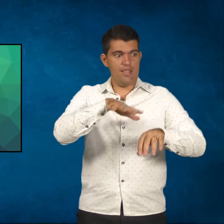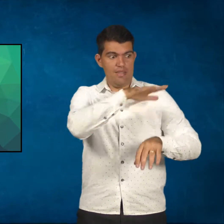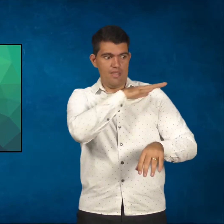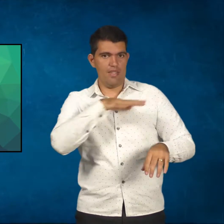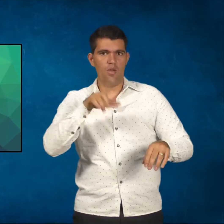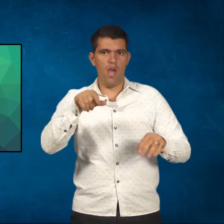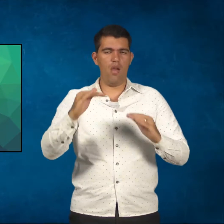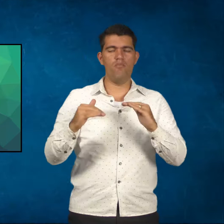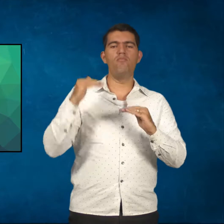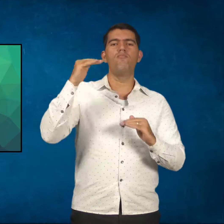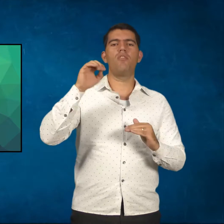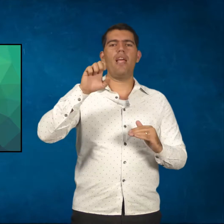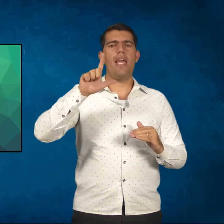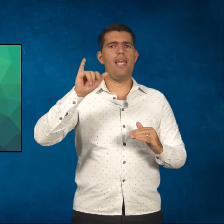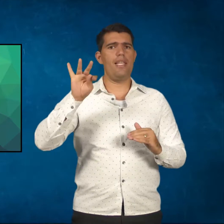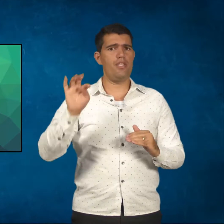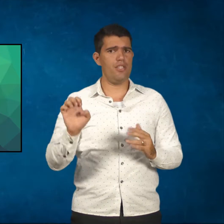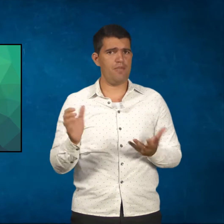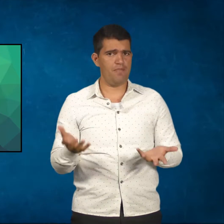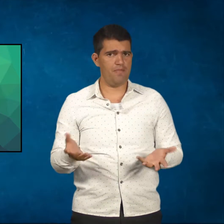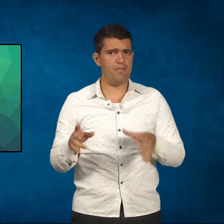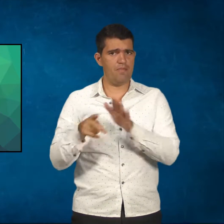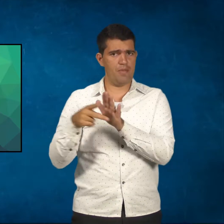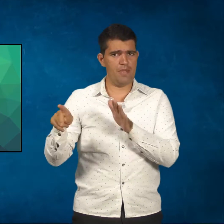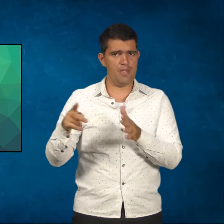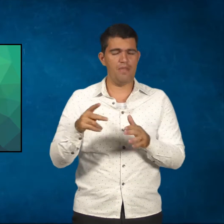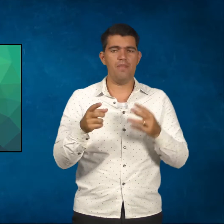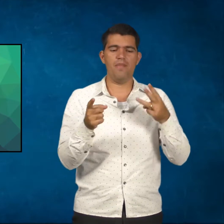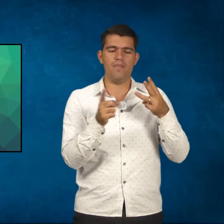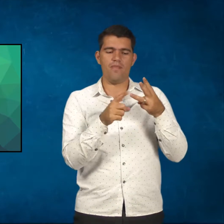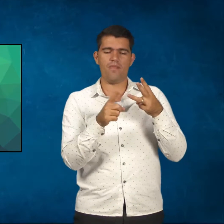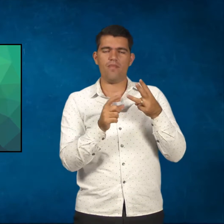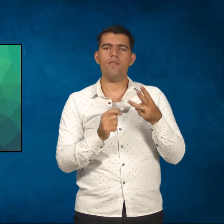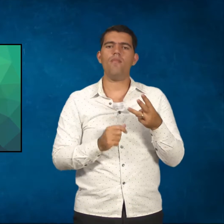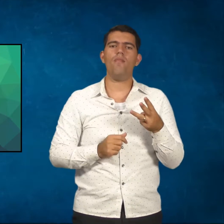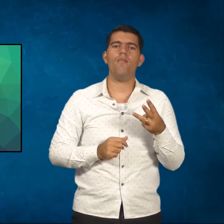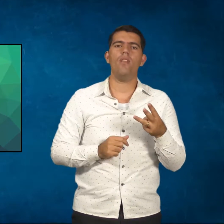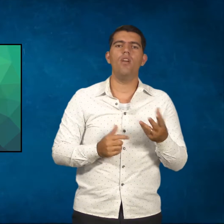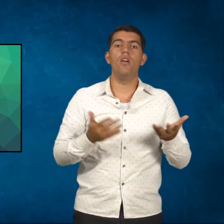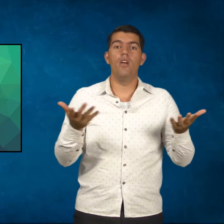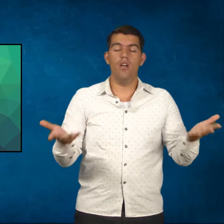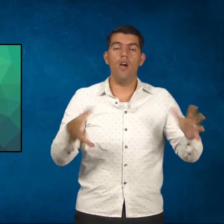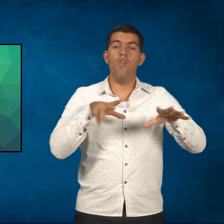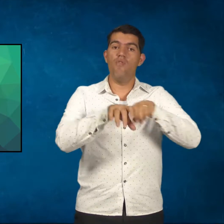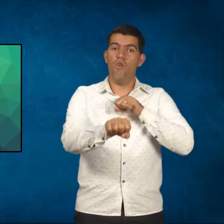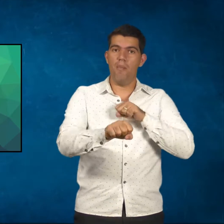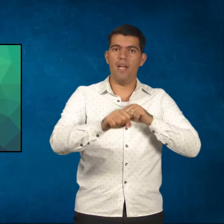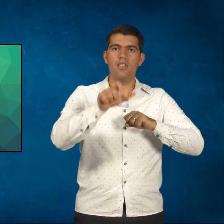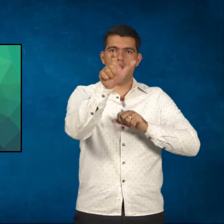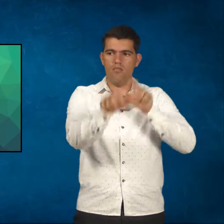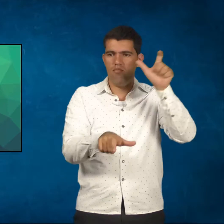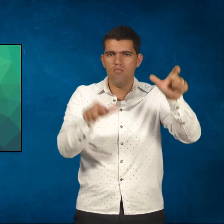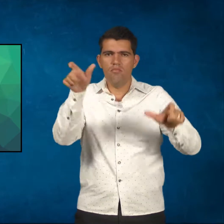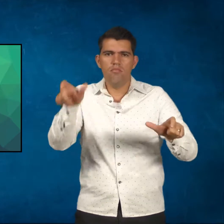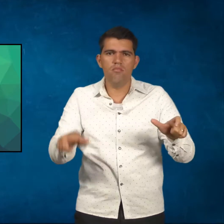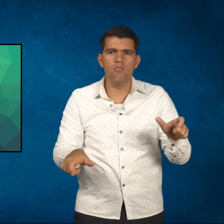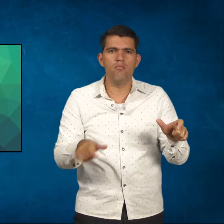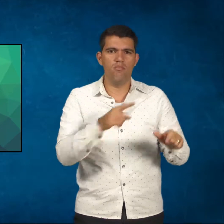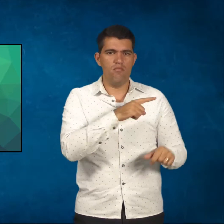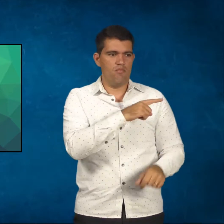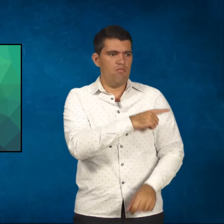nessas instituições. Terceiro ponto. A formação de trabalhadores de baixo nível